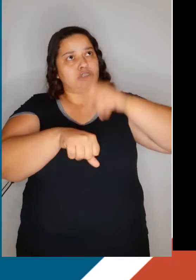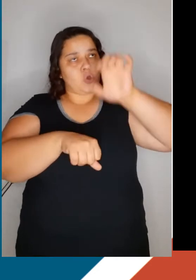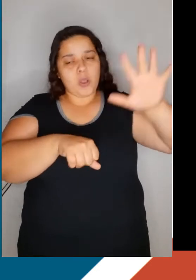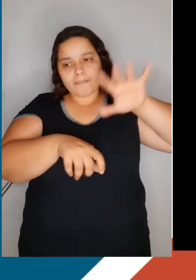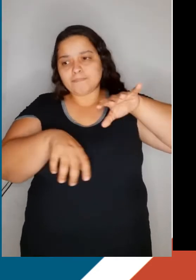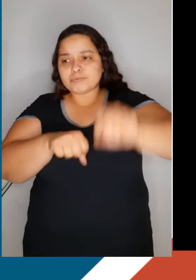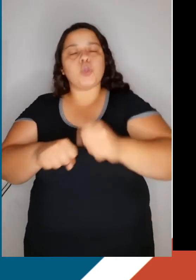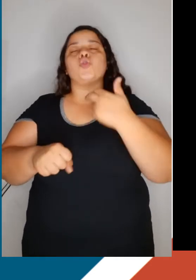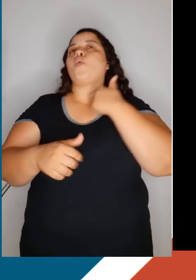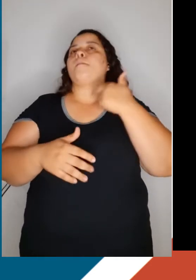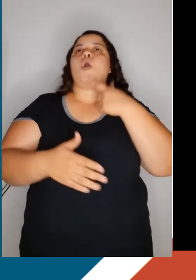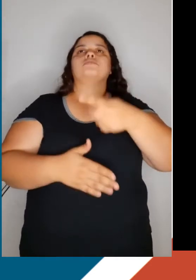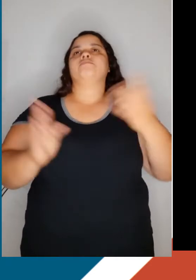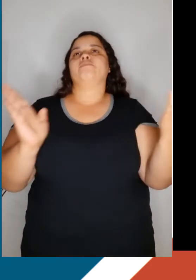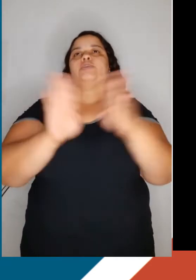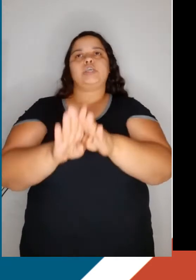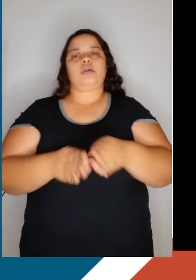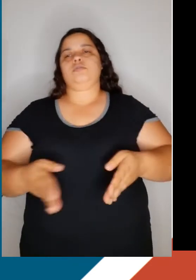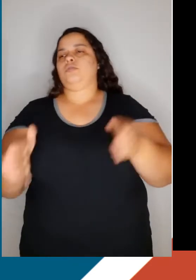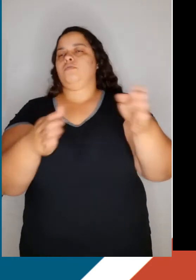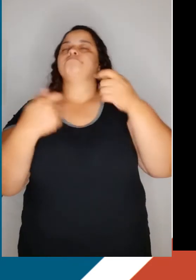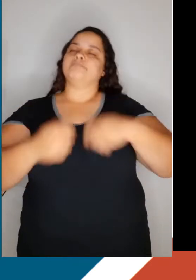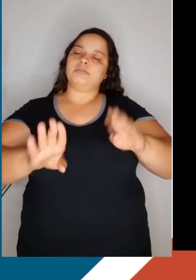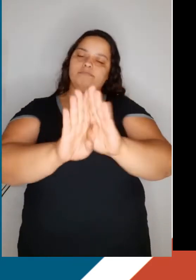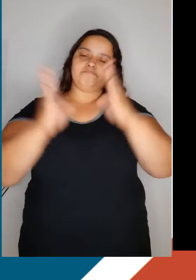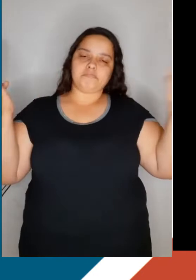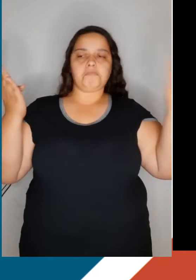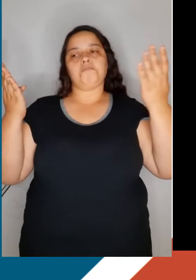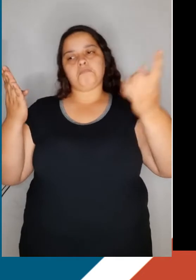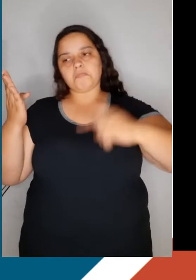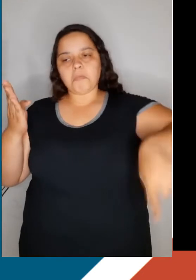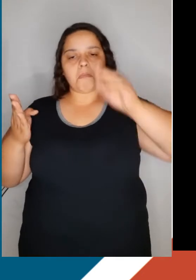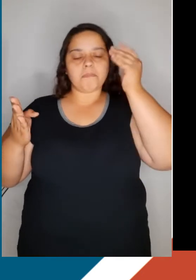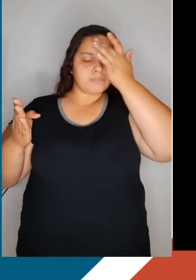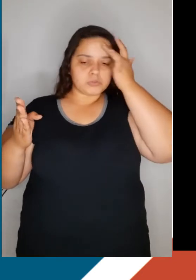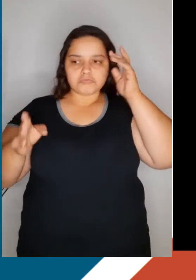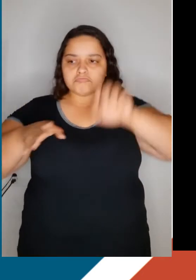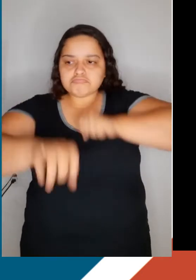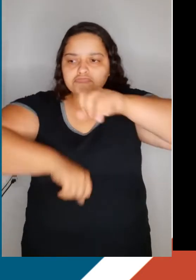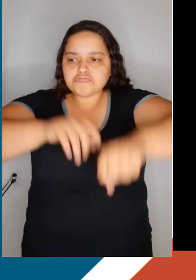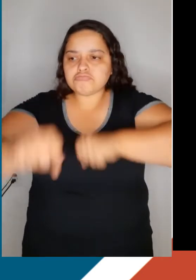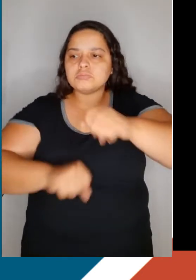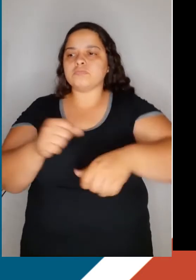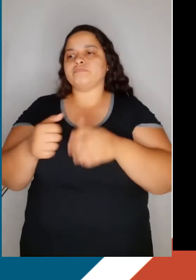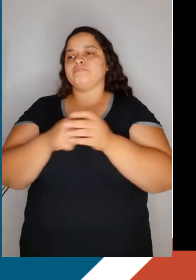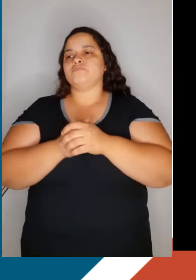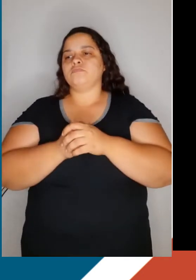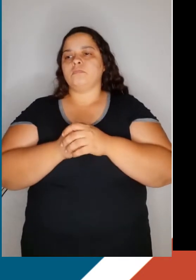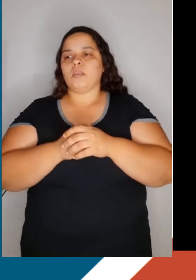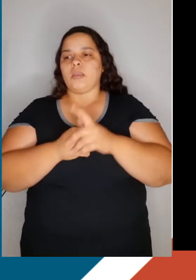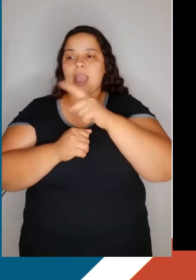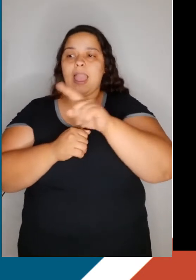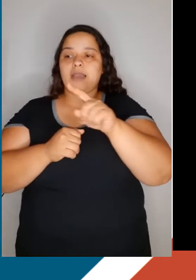a passagem das demais nações até o interior do continente. E por outro lado, no momento em que a expansão para o continente africano